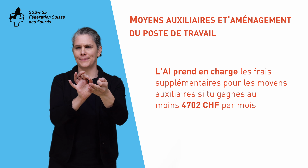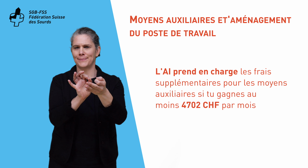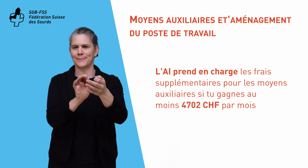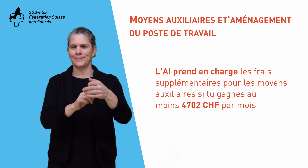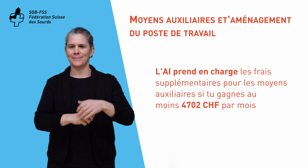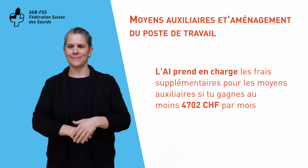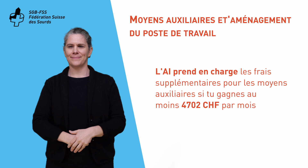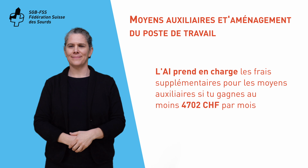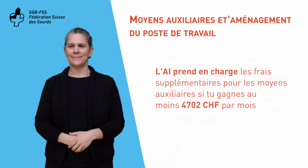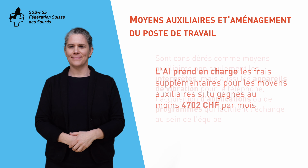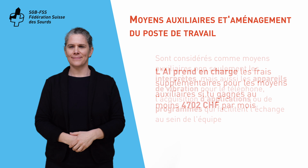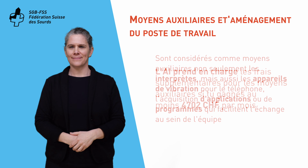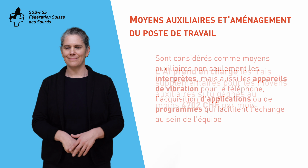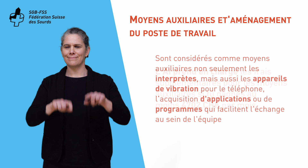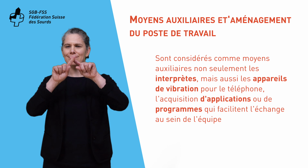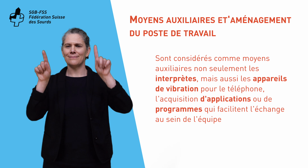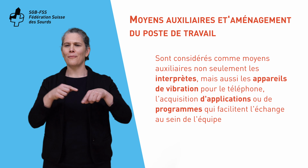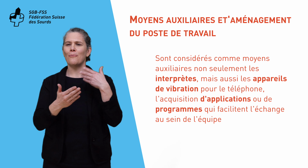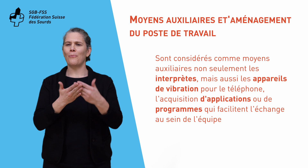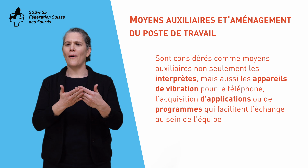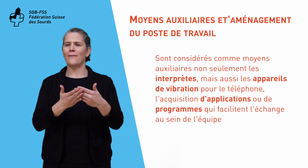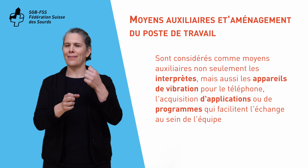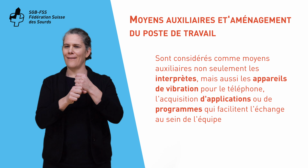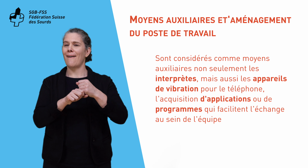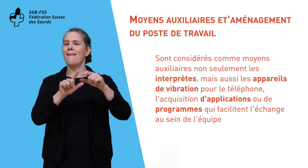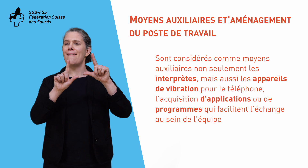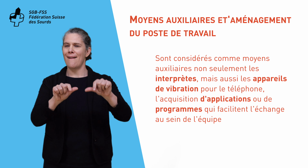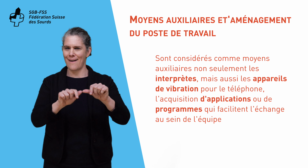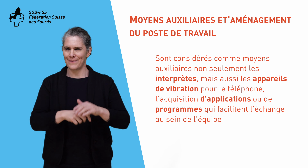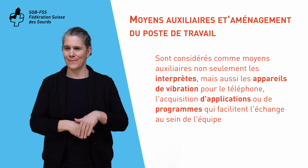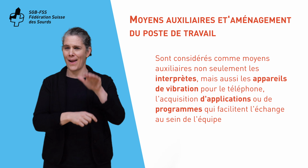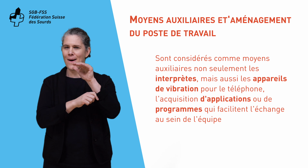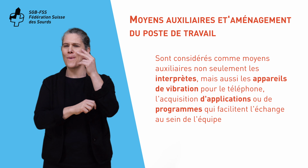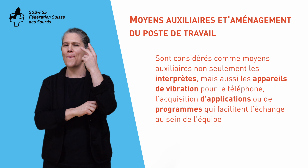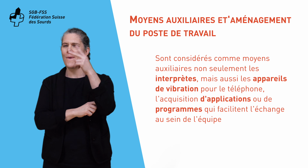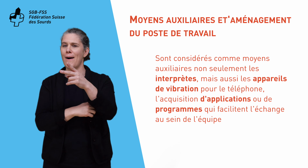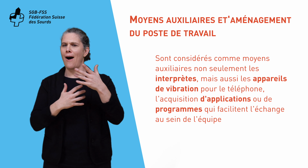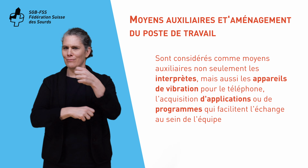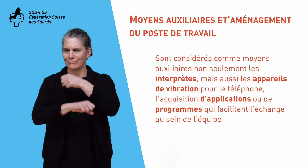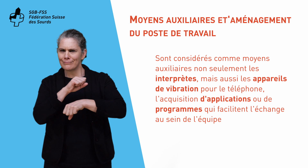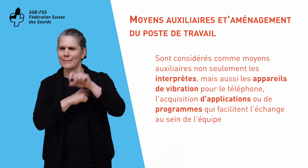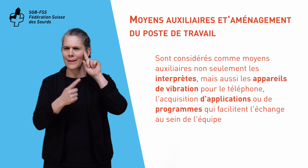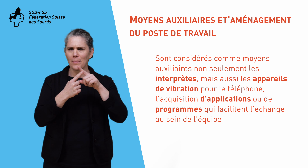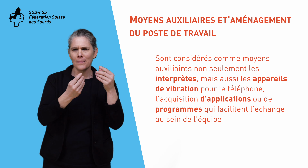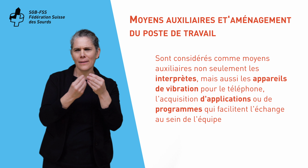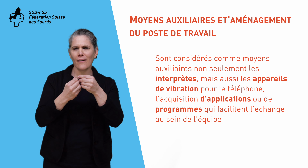domaine d'activité. Avec l'ordonnance sur le lieu de travail, ton employeur peut